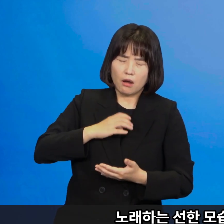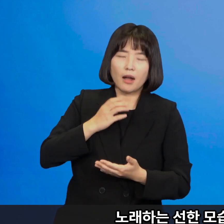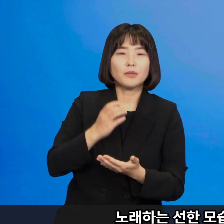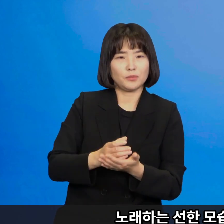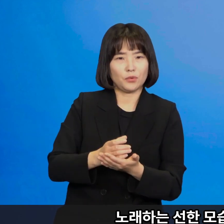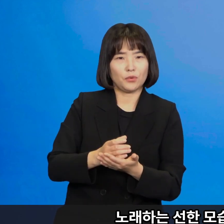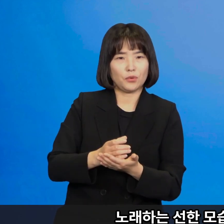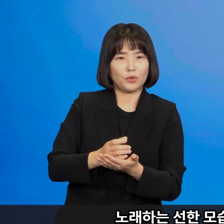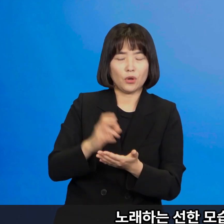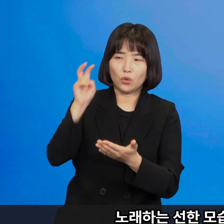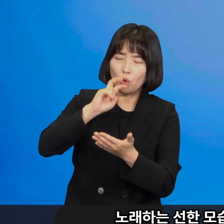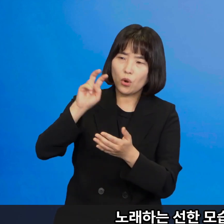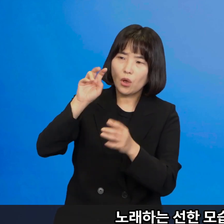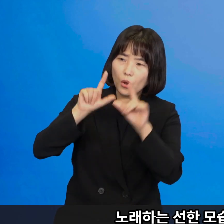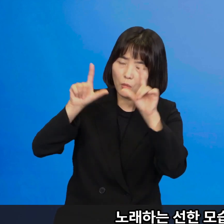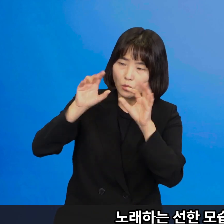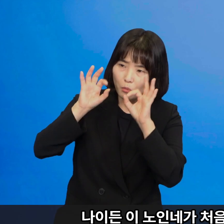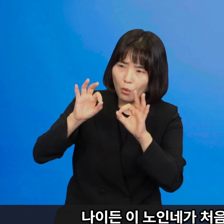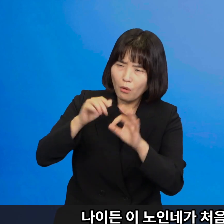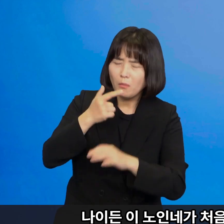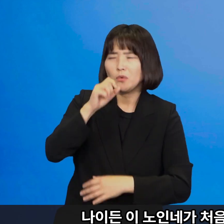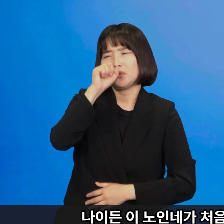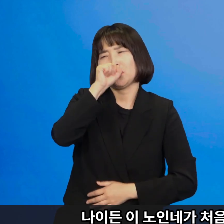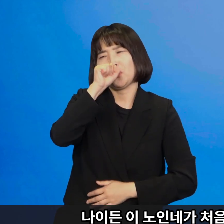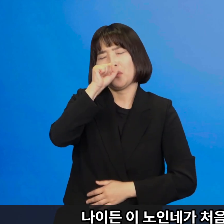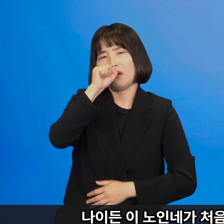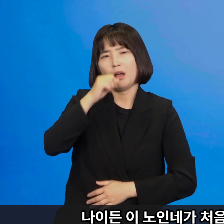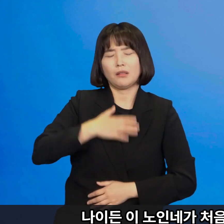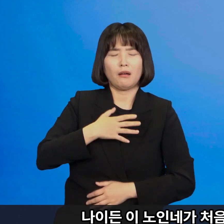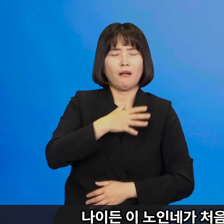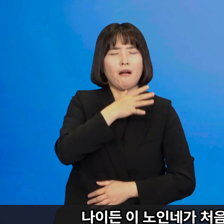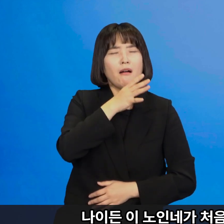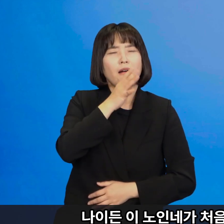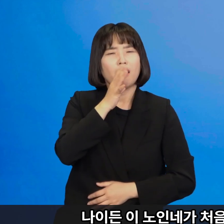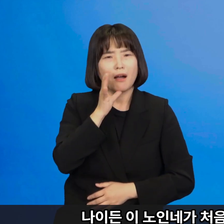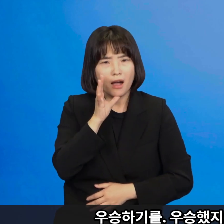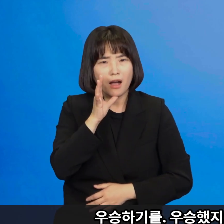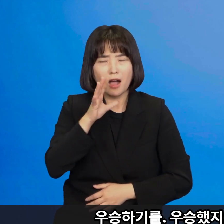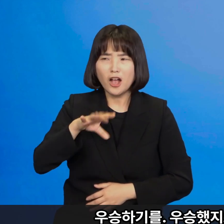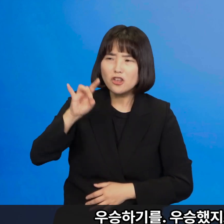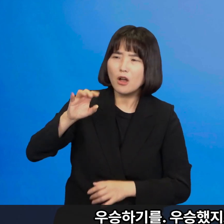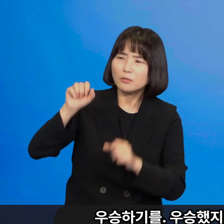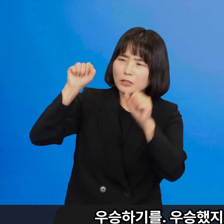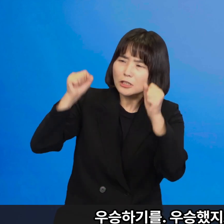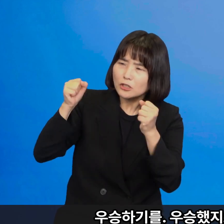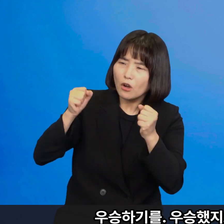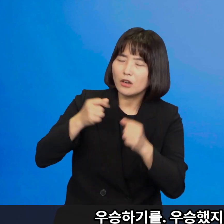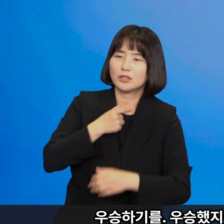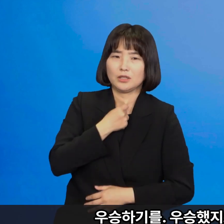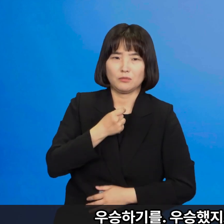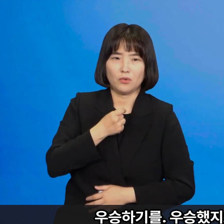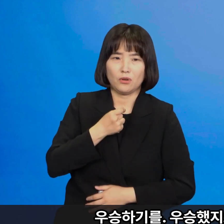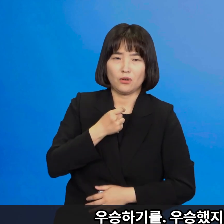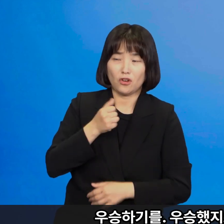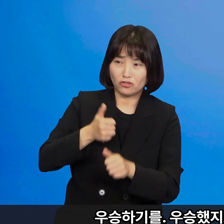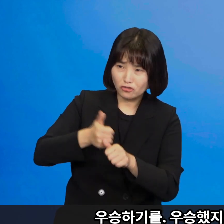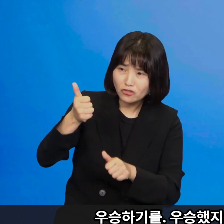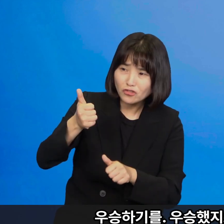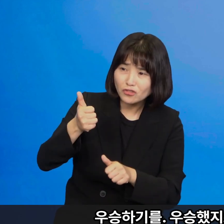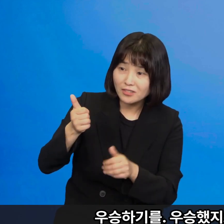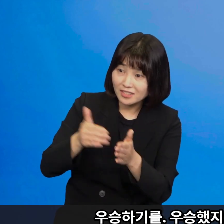노래하는 선한 모습을 보고 너무 좋아서 나이 든 이 노인네가 처음으로 응원하고 싶었습니다. 우승했죠.